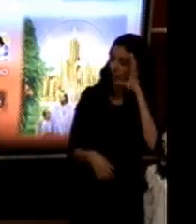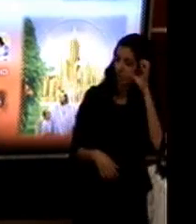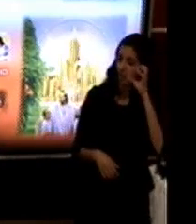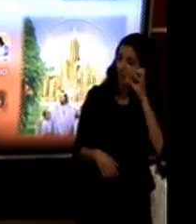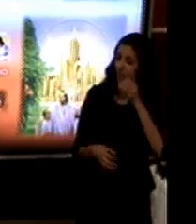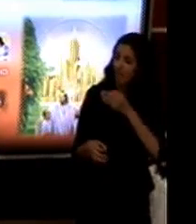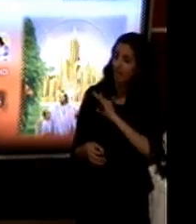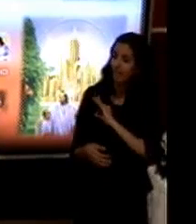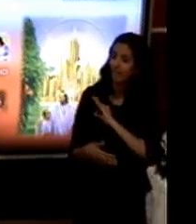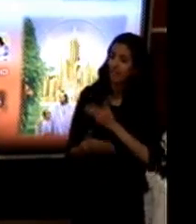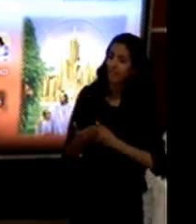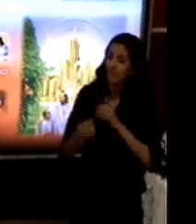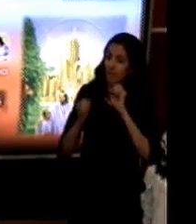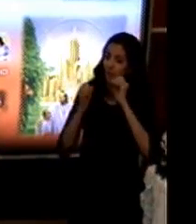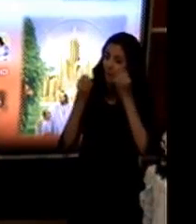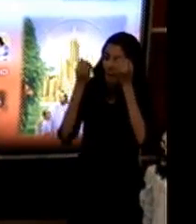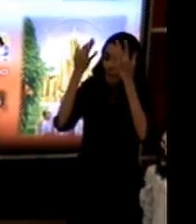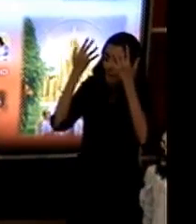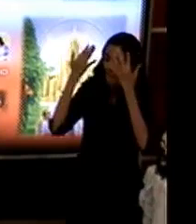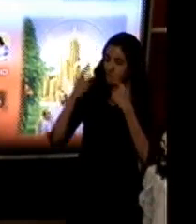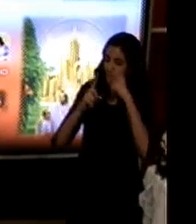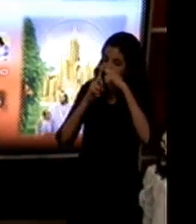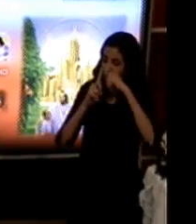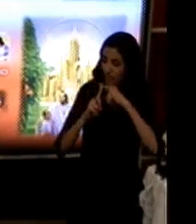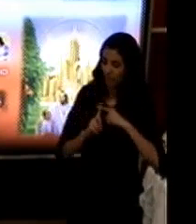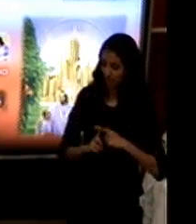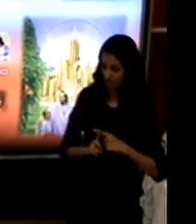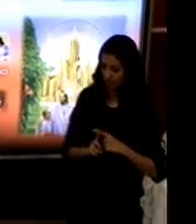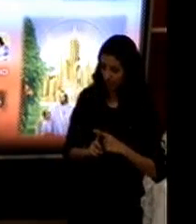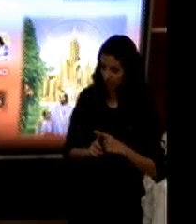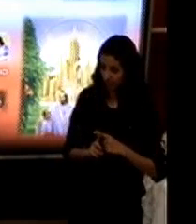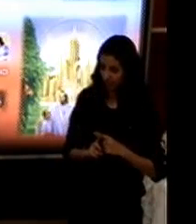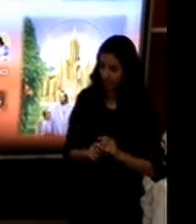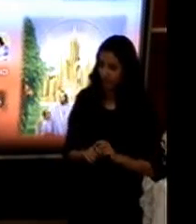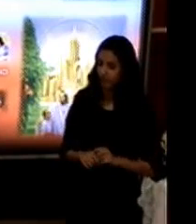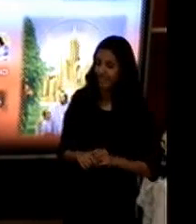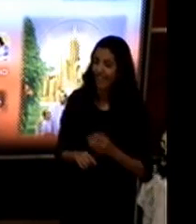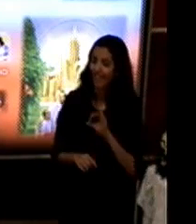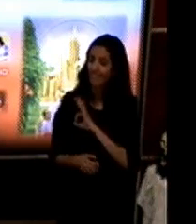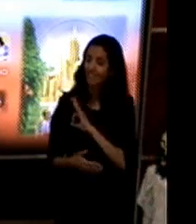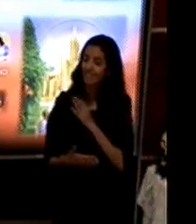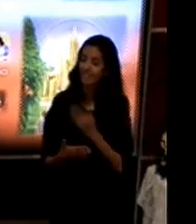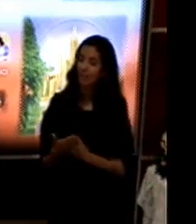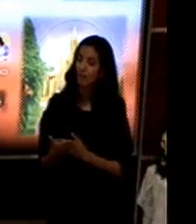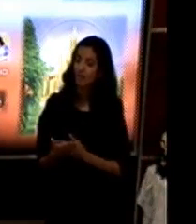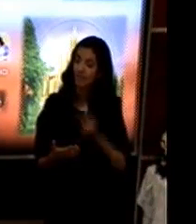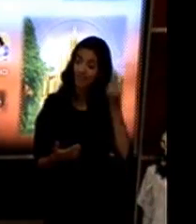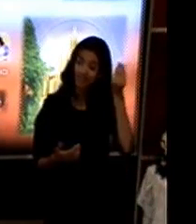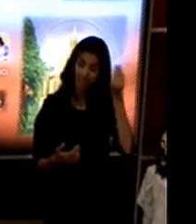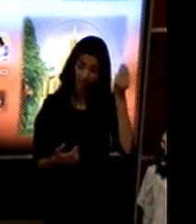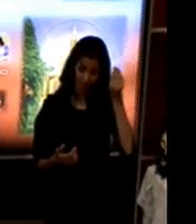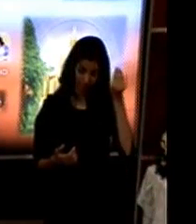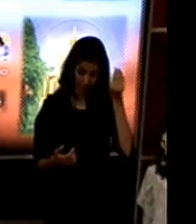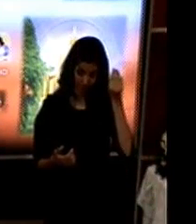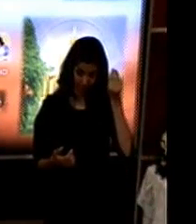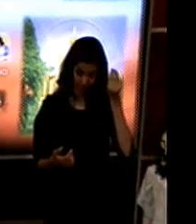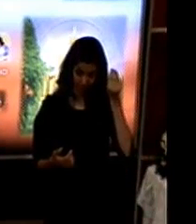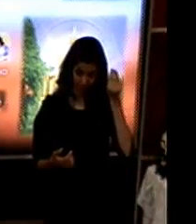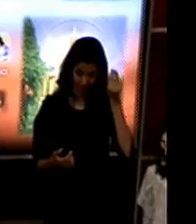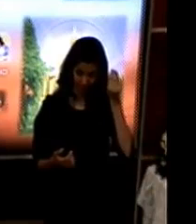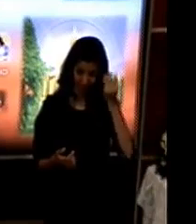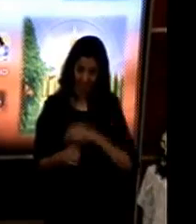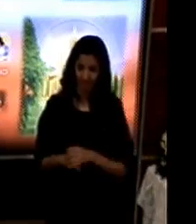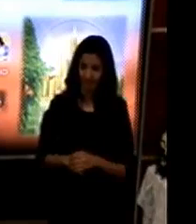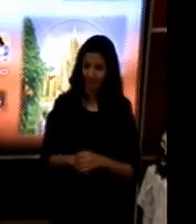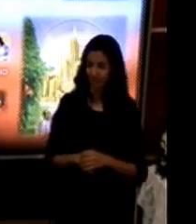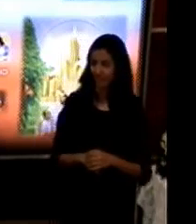sábado. Y parece algo tonto, ¿por qué no vas? Y algunos dicen, ¿por qué no le pedís permiso a tu pastor y